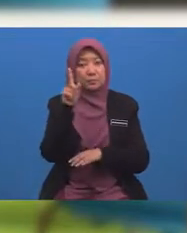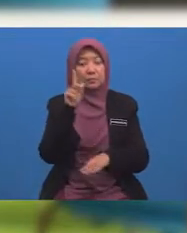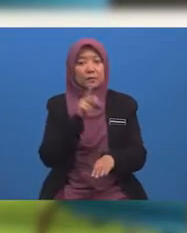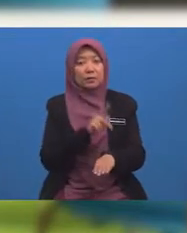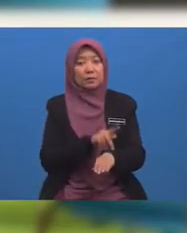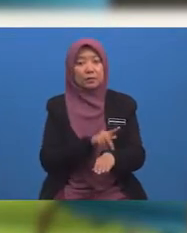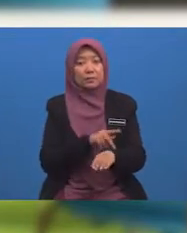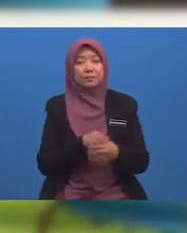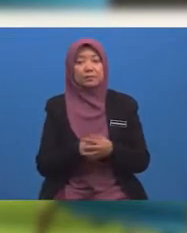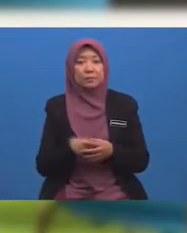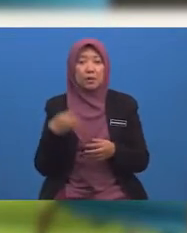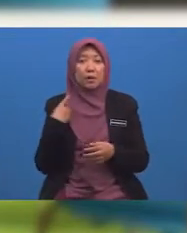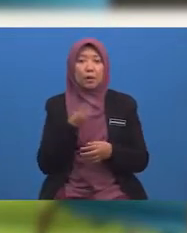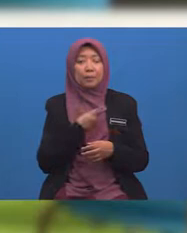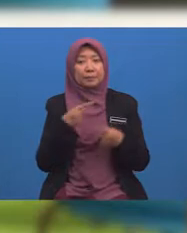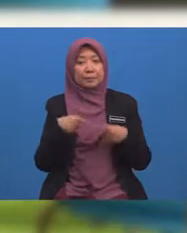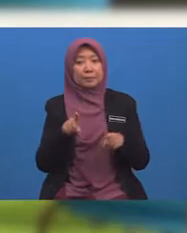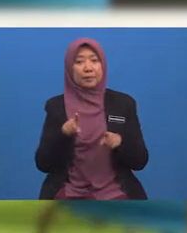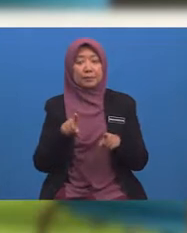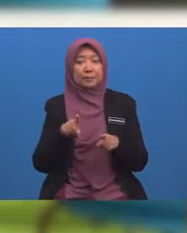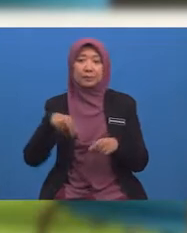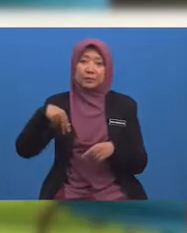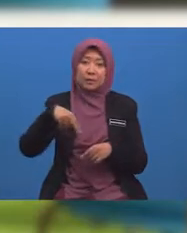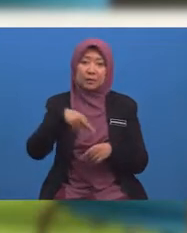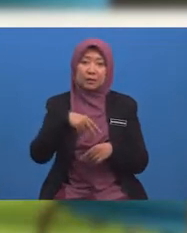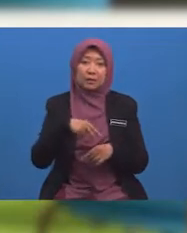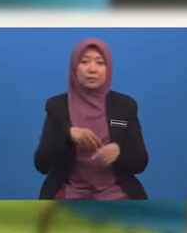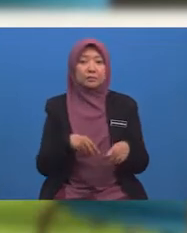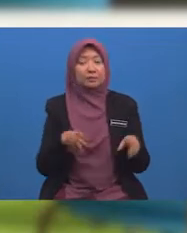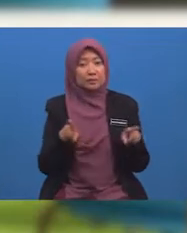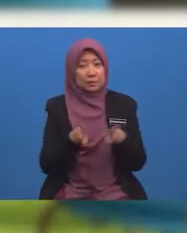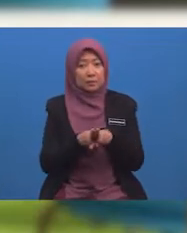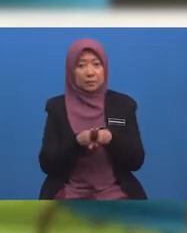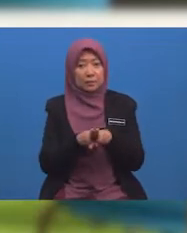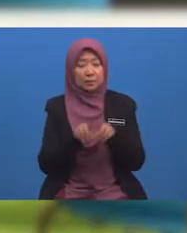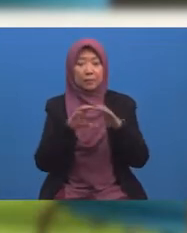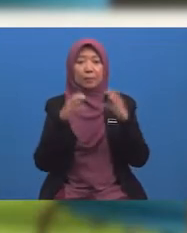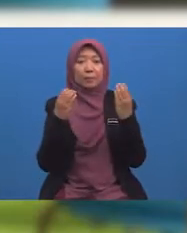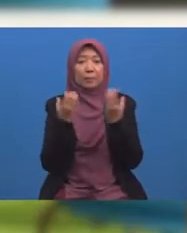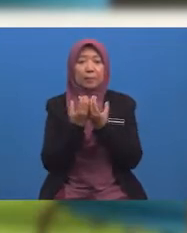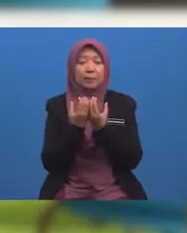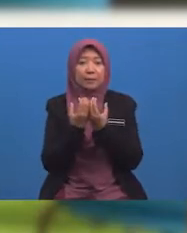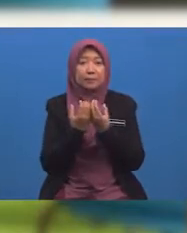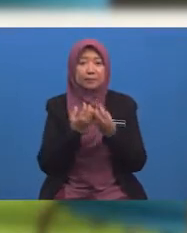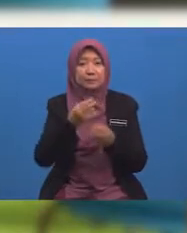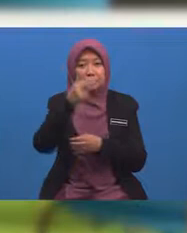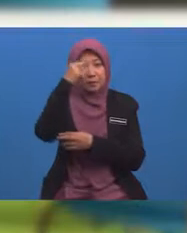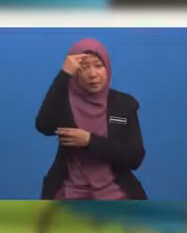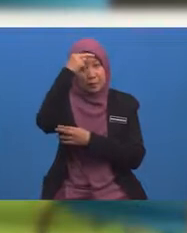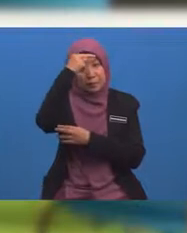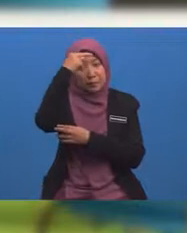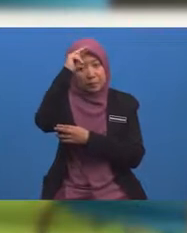ketika kami sedang berjalan bersama-sama rombongan Nabi sallallahu alaihi